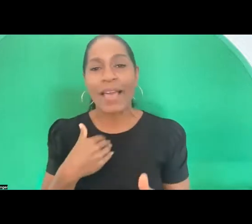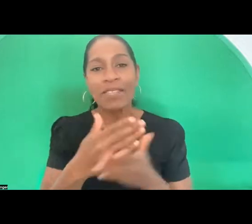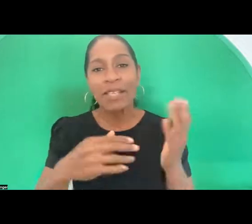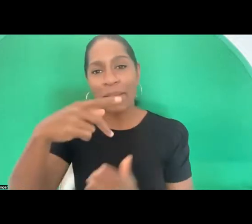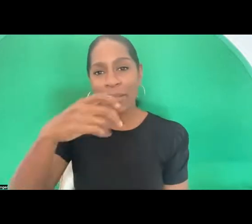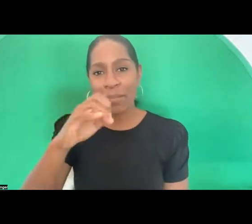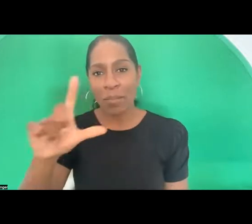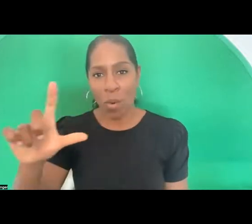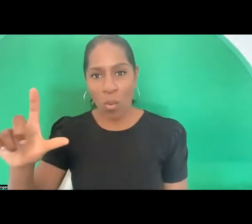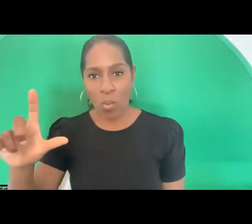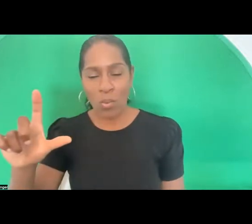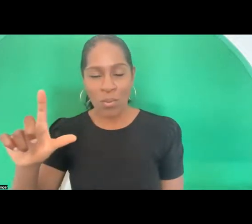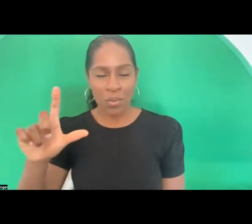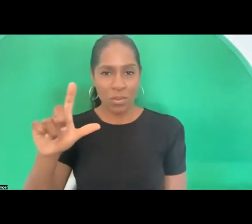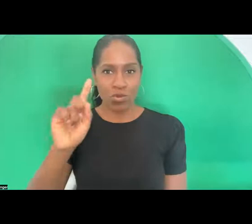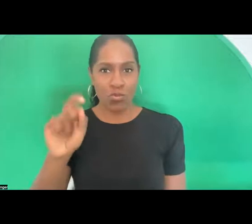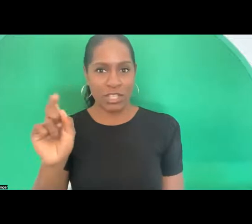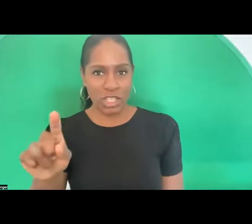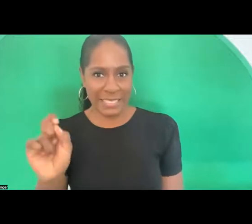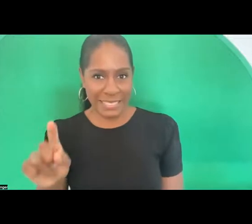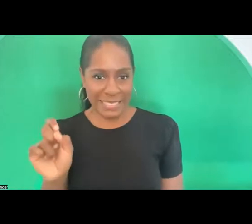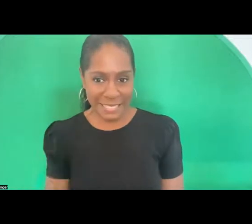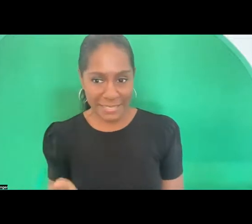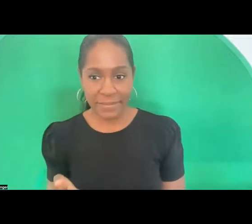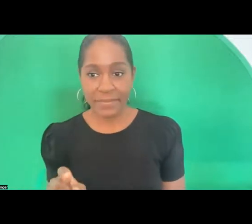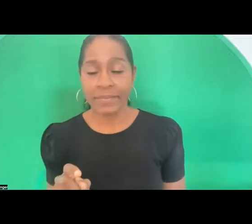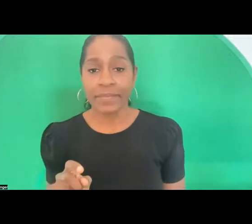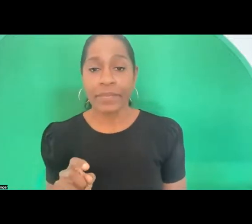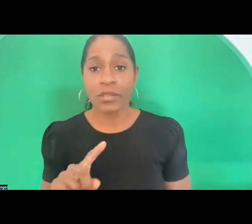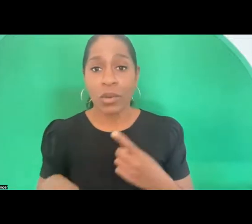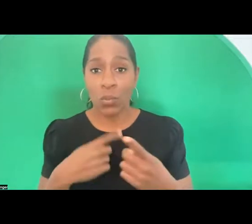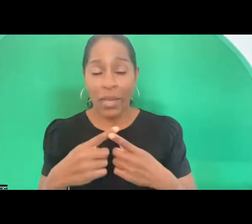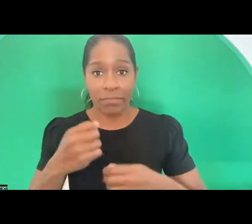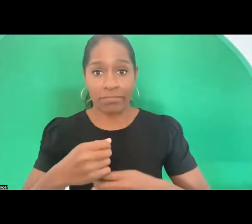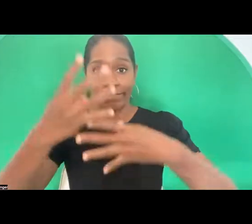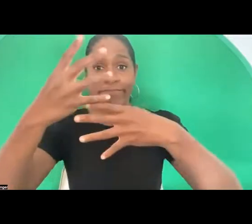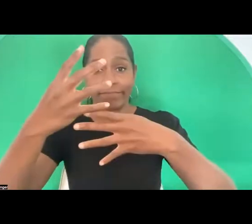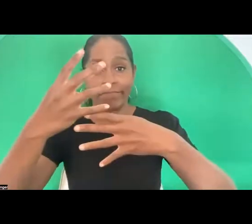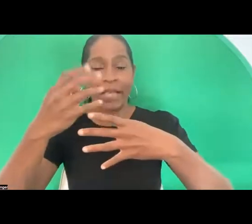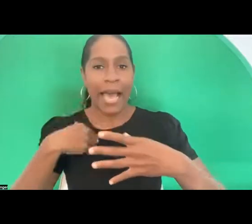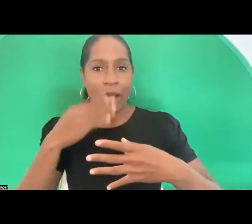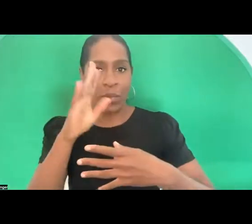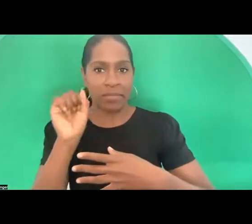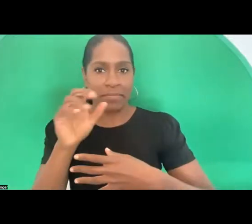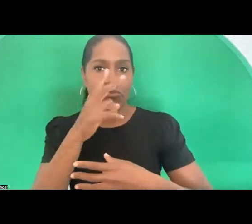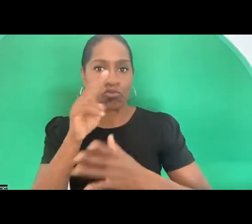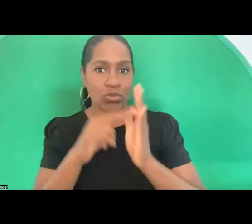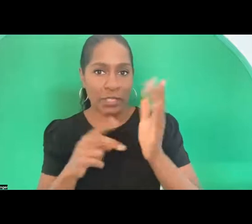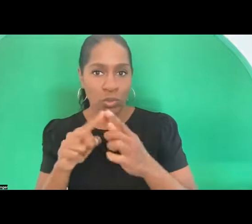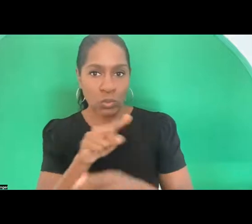queremos tenemos un par de preguntas y queremos que se tomen un tiempo para que las respondan